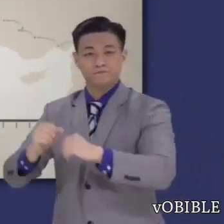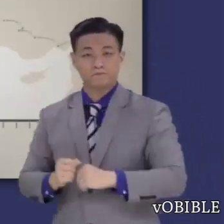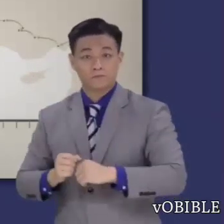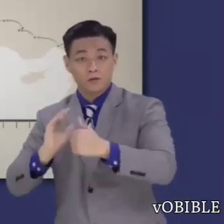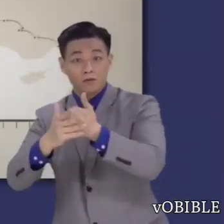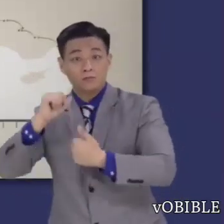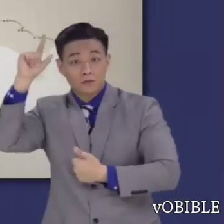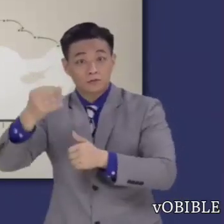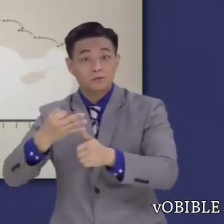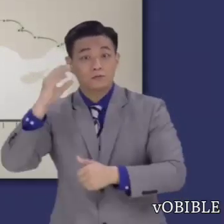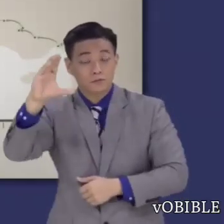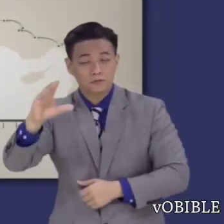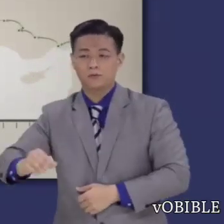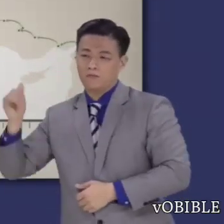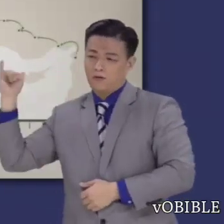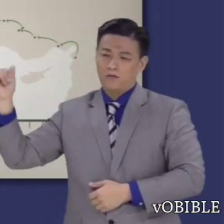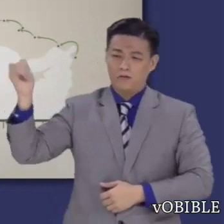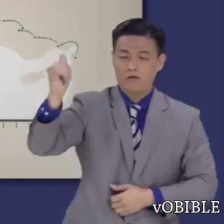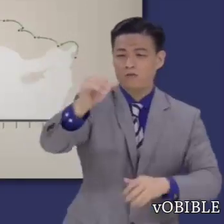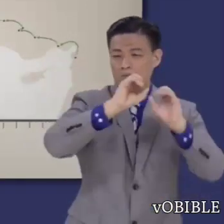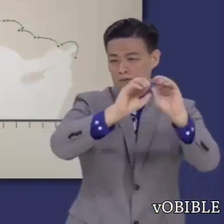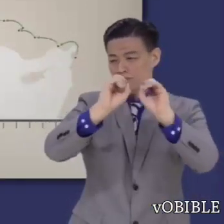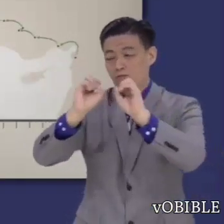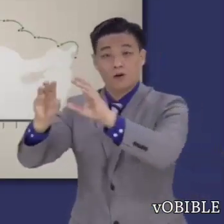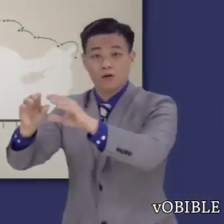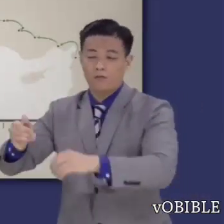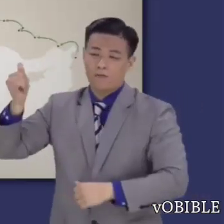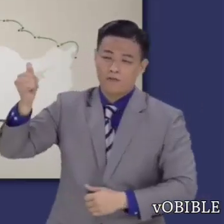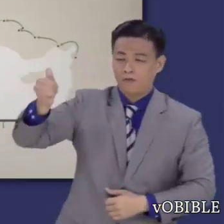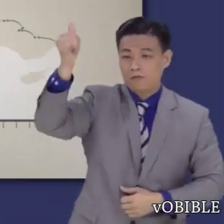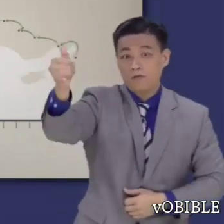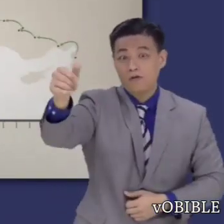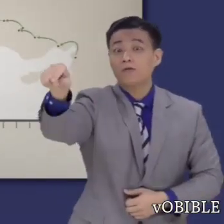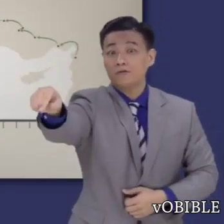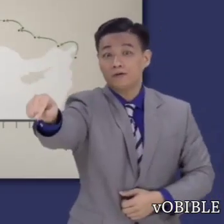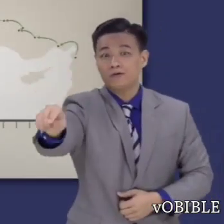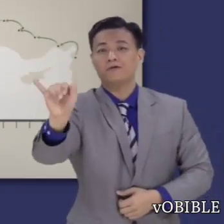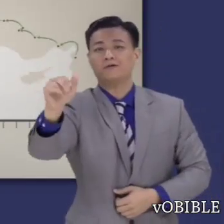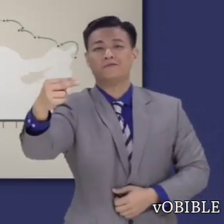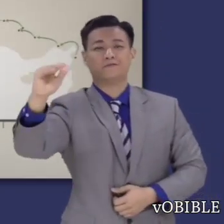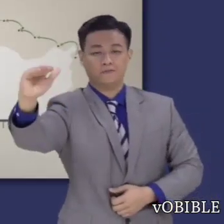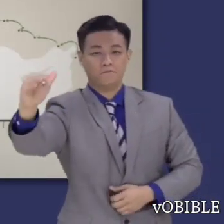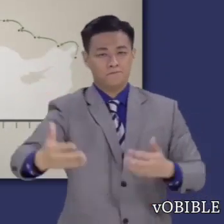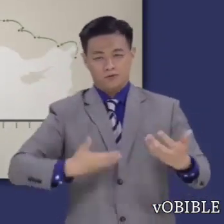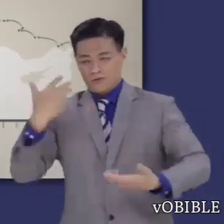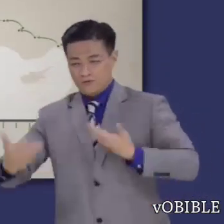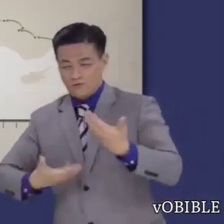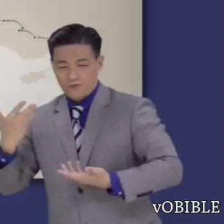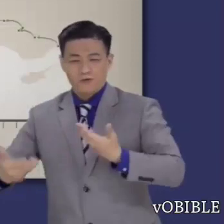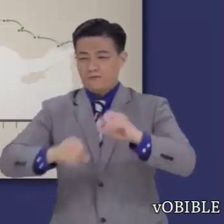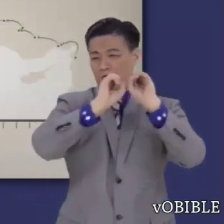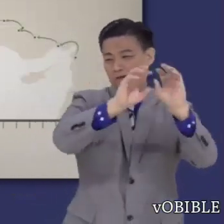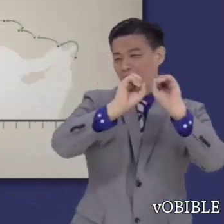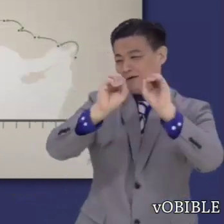三次传道旅程时重返以弗所，在那里逗留了3年左右。他在当地热心传道，也跟